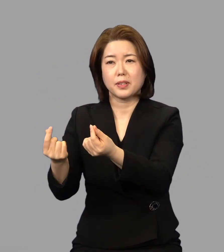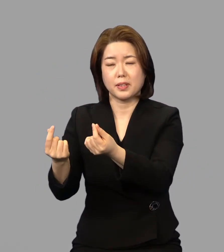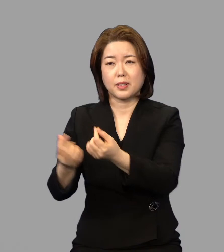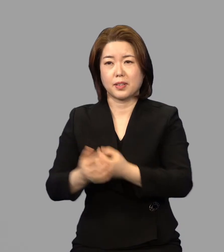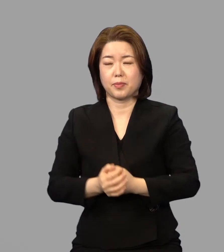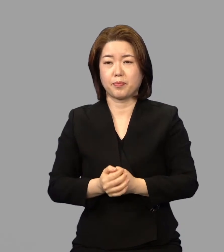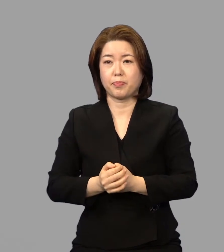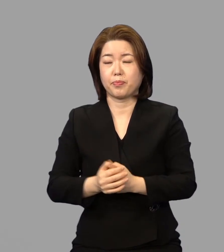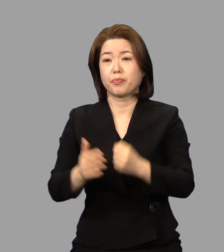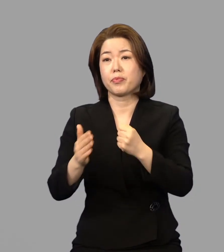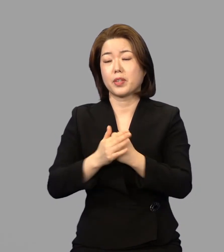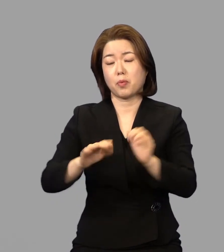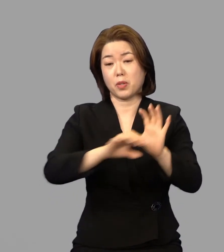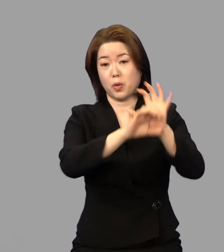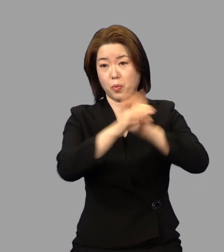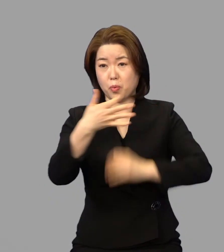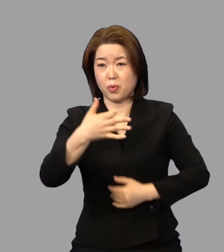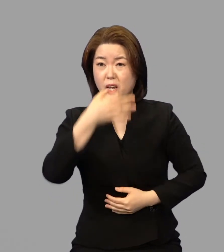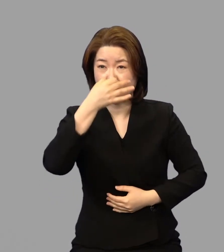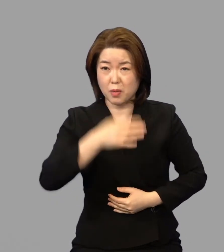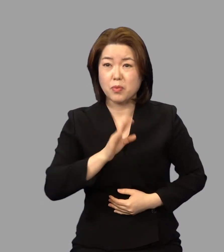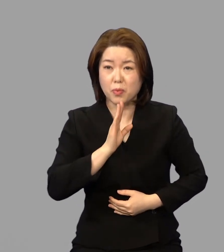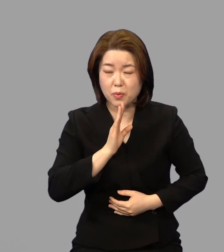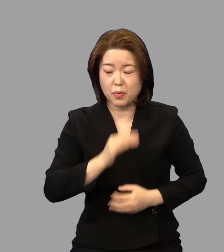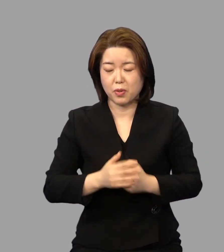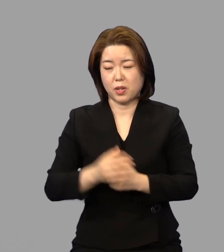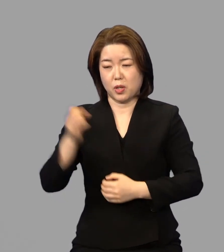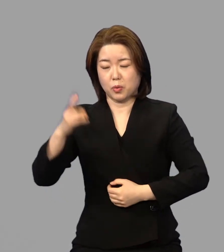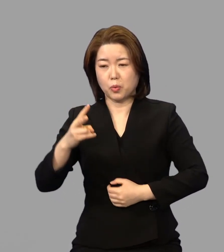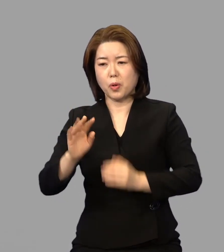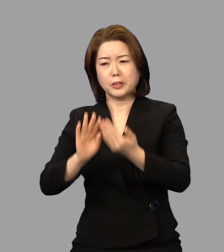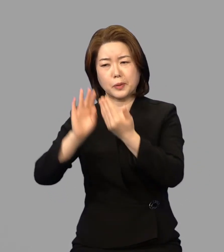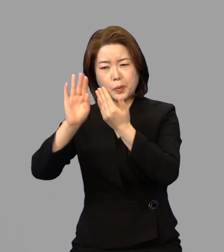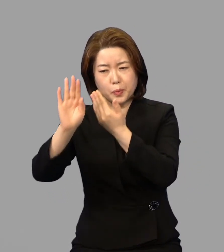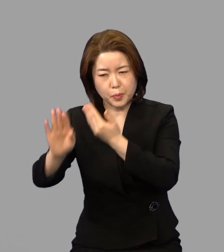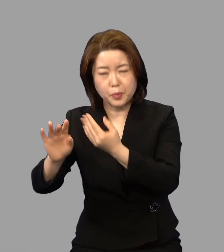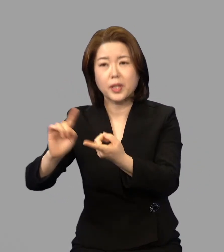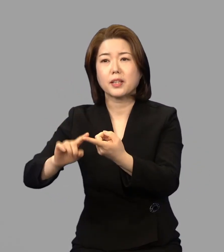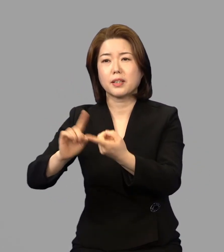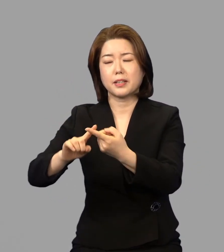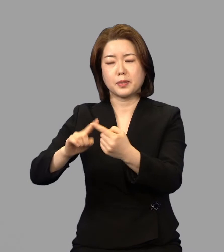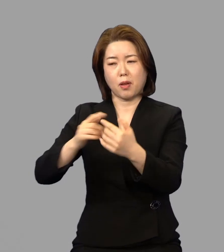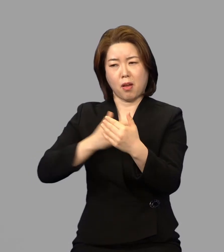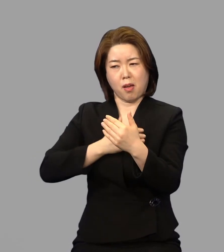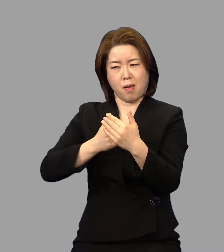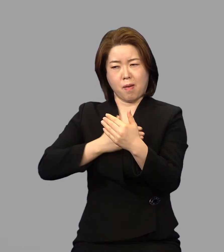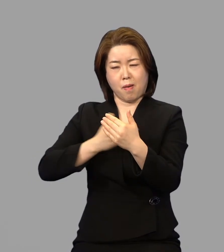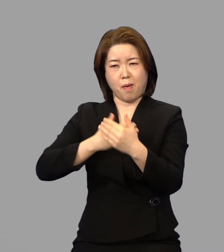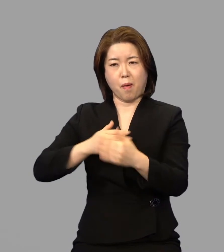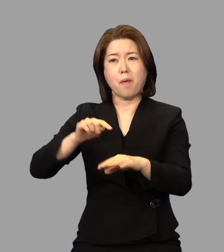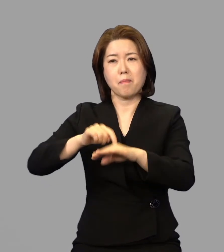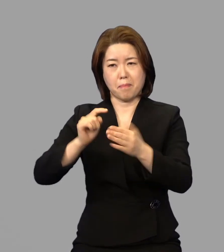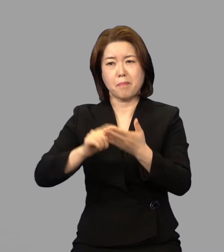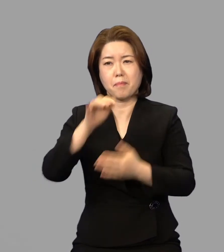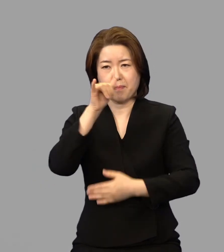그러니까 코로나19도 힘들지만 코로나19 이후에 대해서도 두려워하는 것입니다.